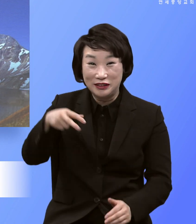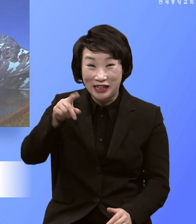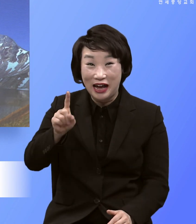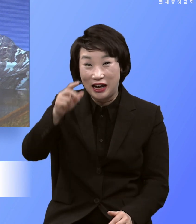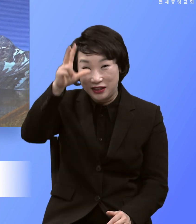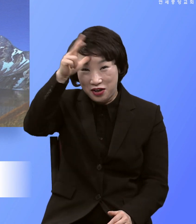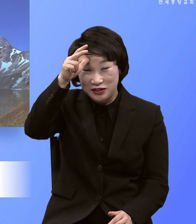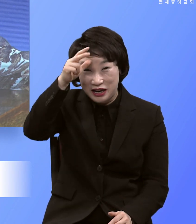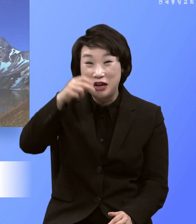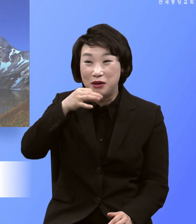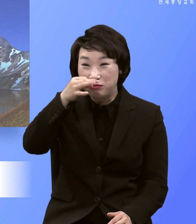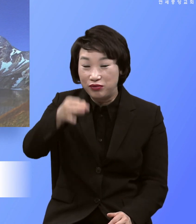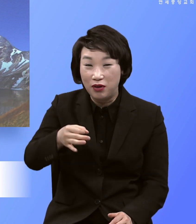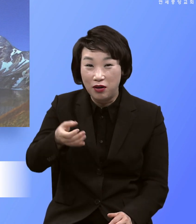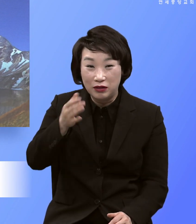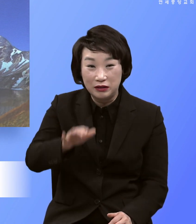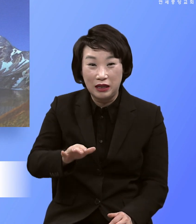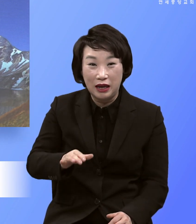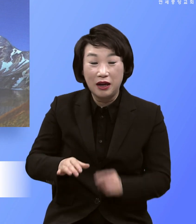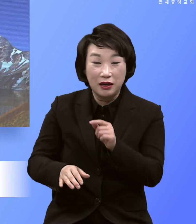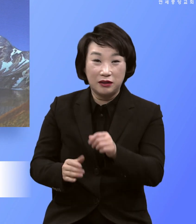그냥 가만히 있다가